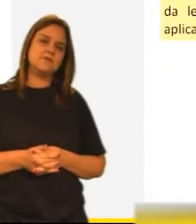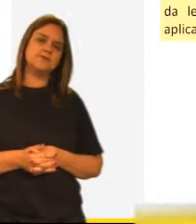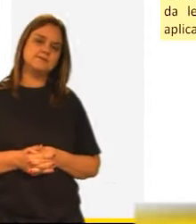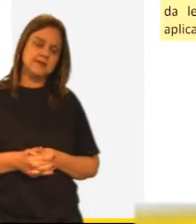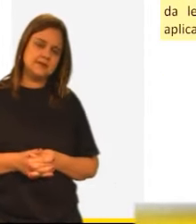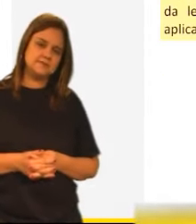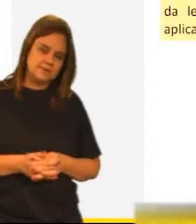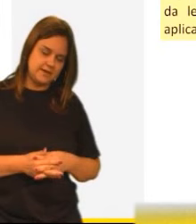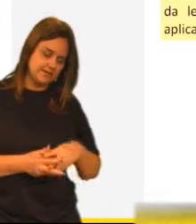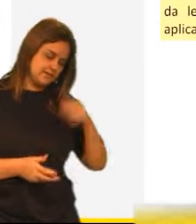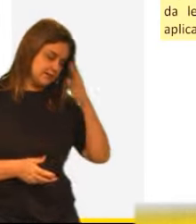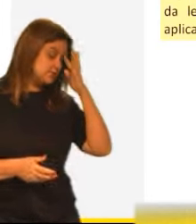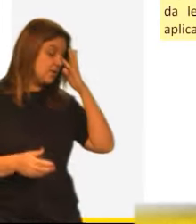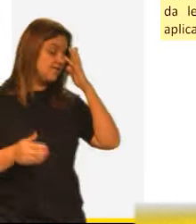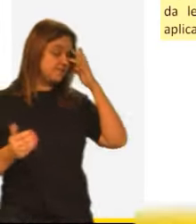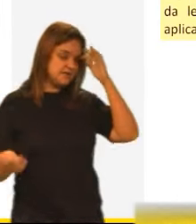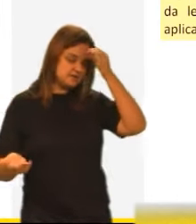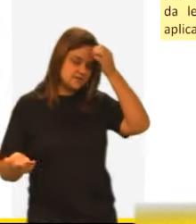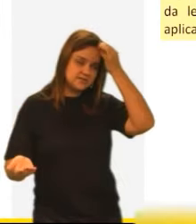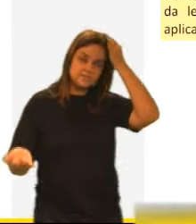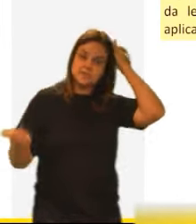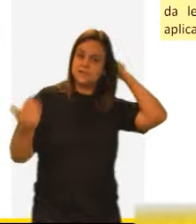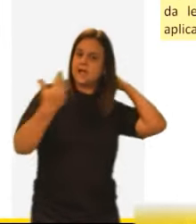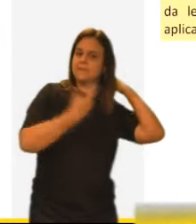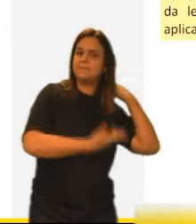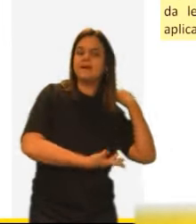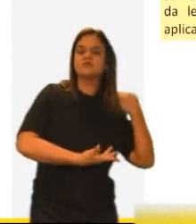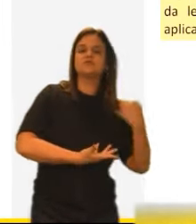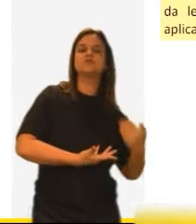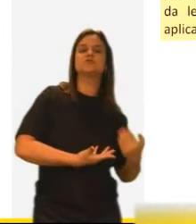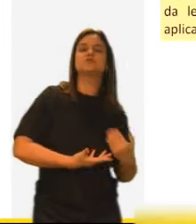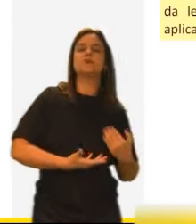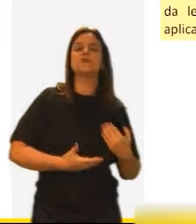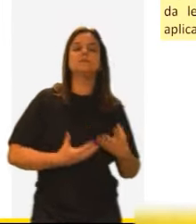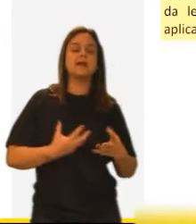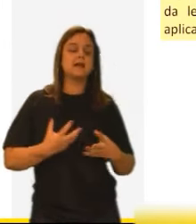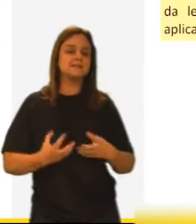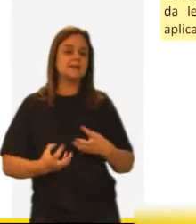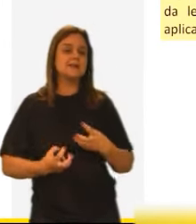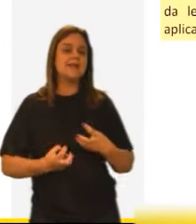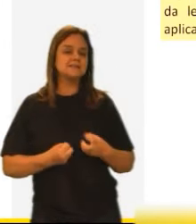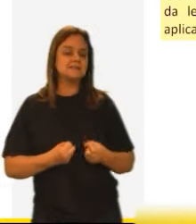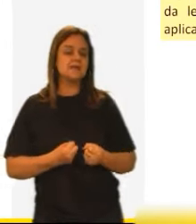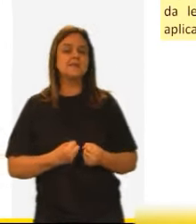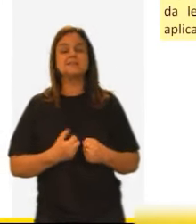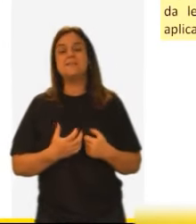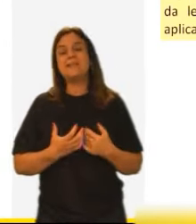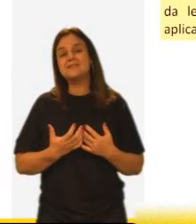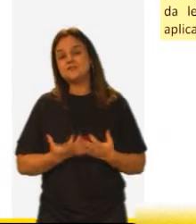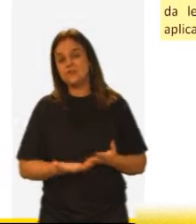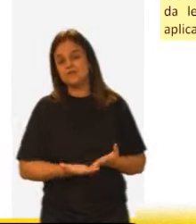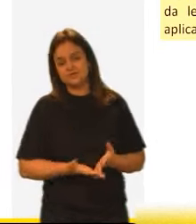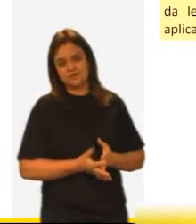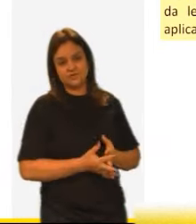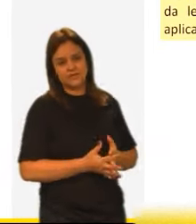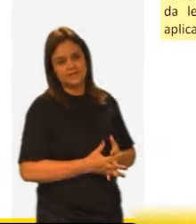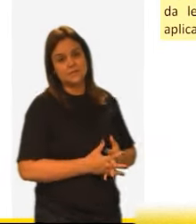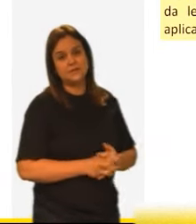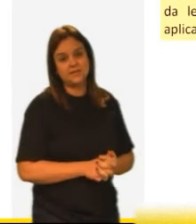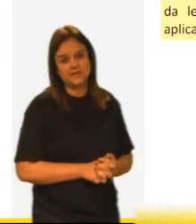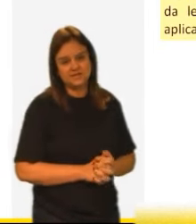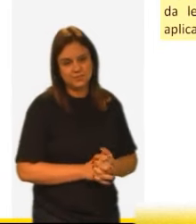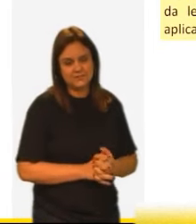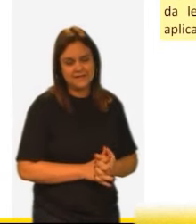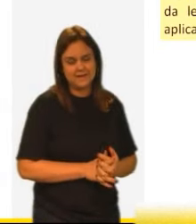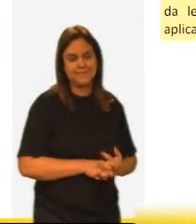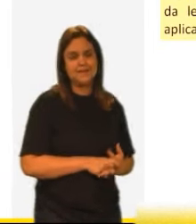no 153B. Novamente, nós temos que ir lá para a parte constitucional que trata da criação e das limitações constitucionais